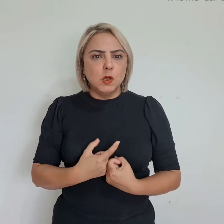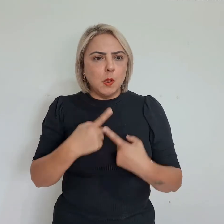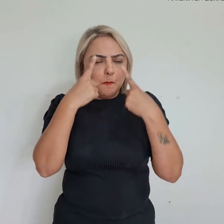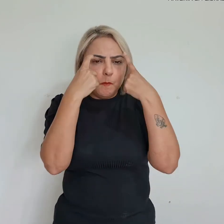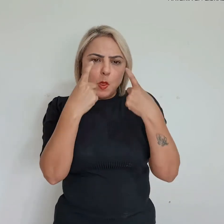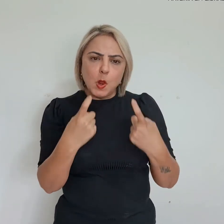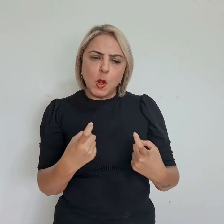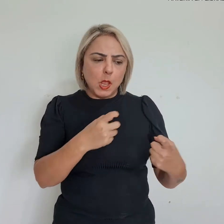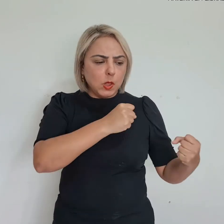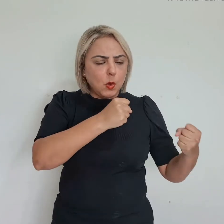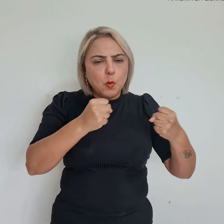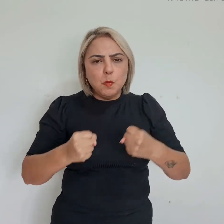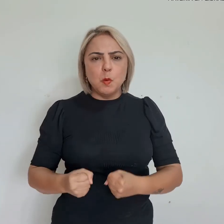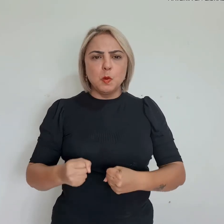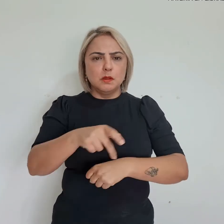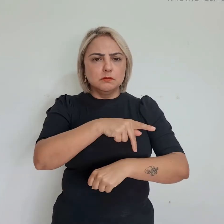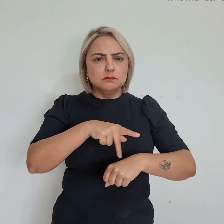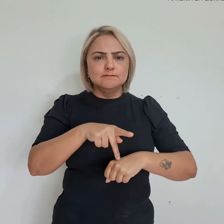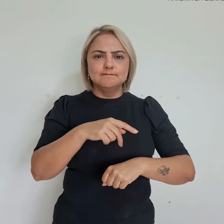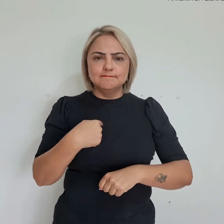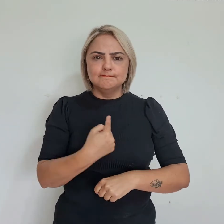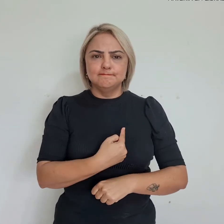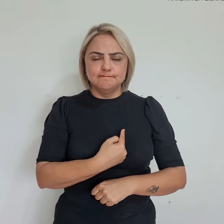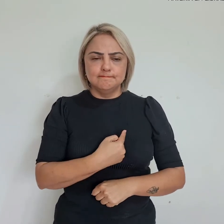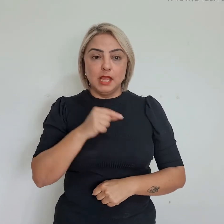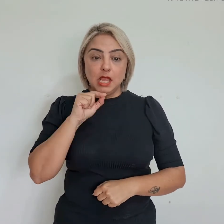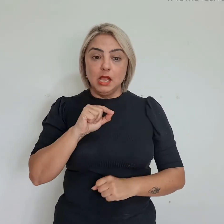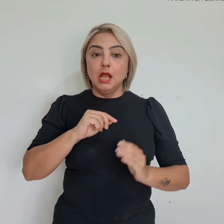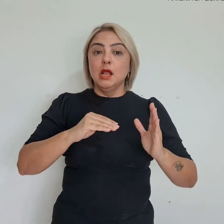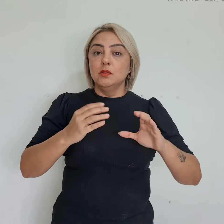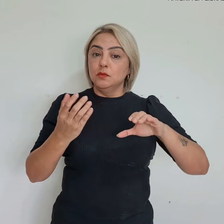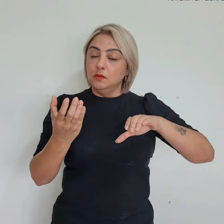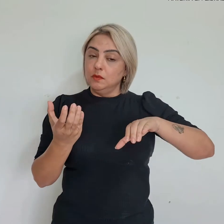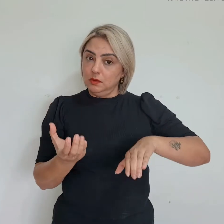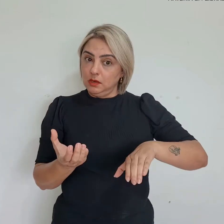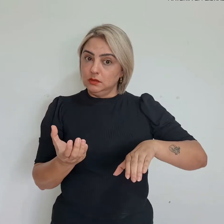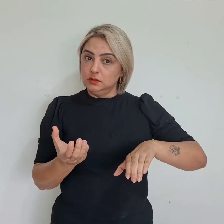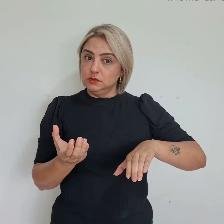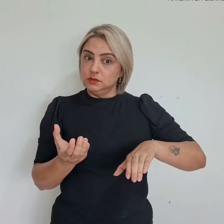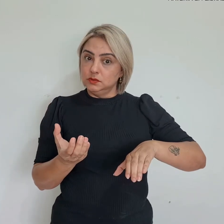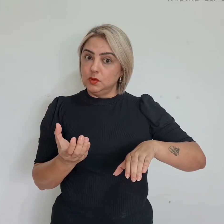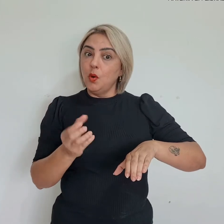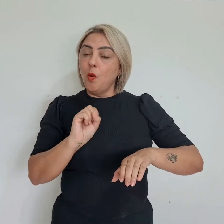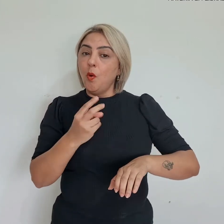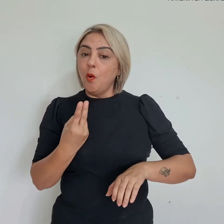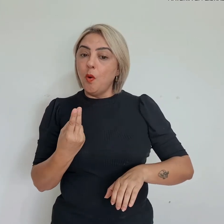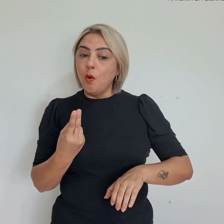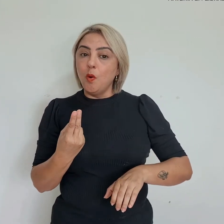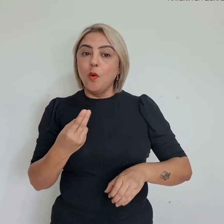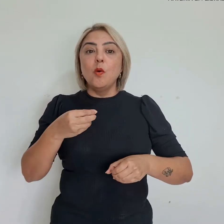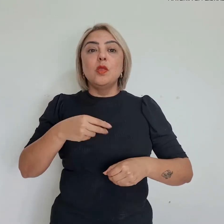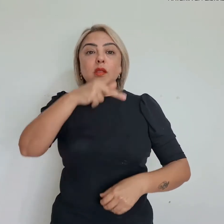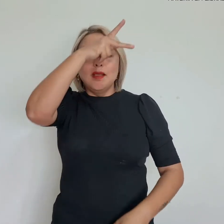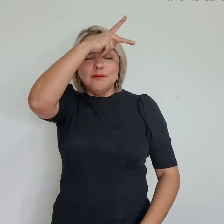voraz o poder em nosso país, quer seja no Congresso Nacional, quer seja nas